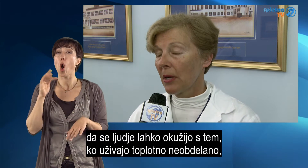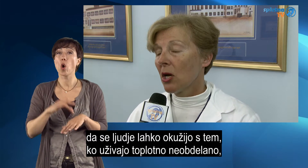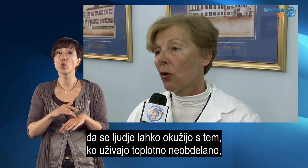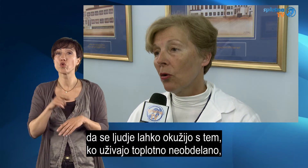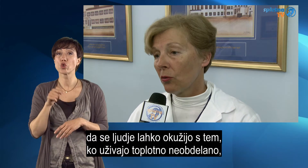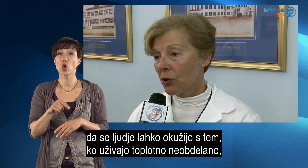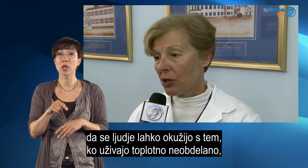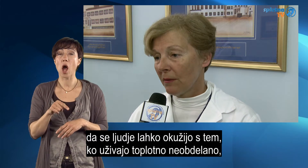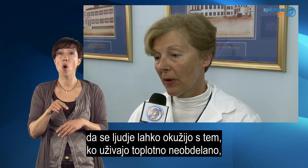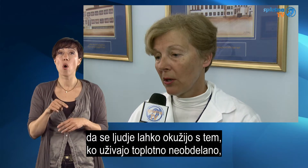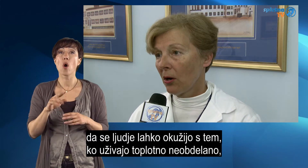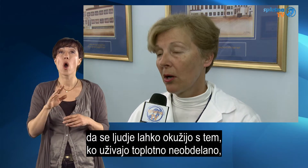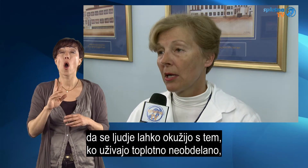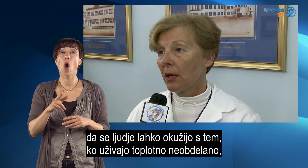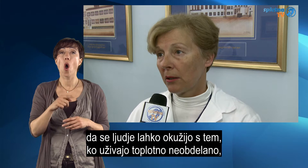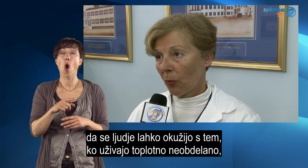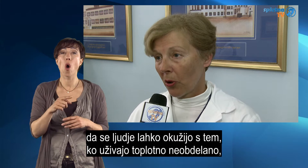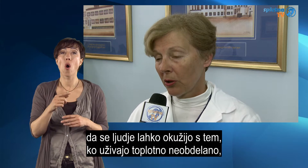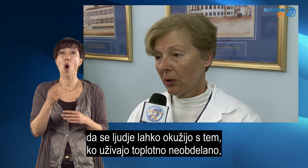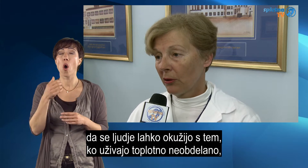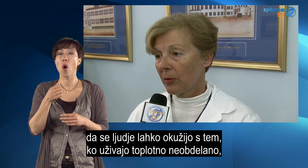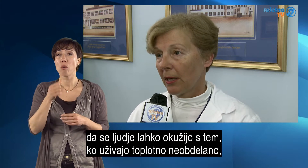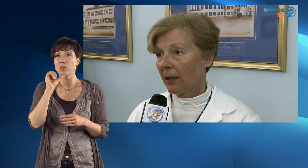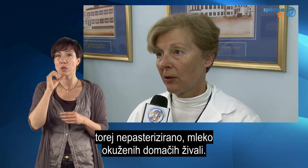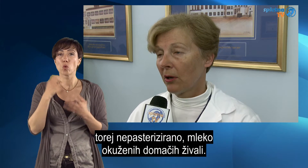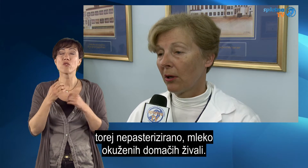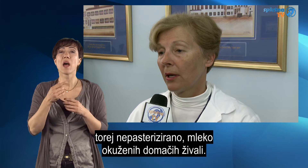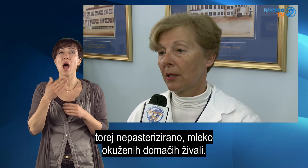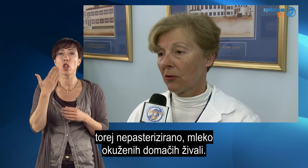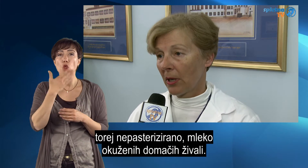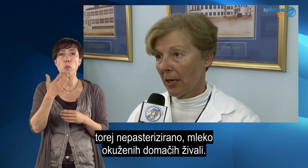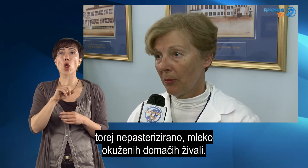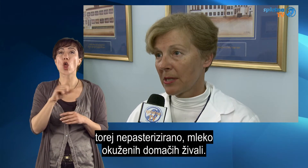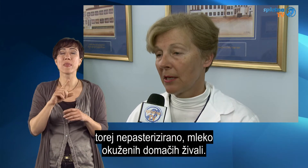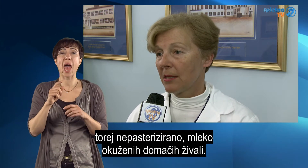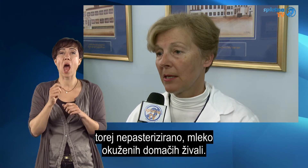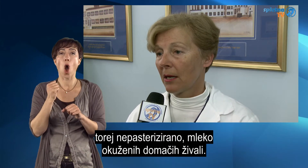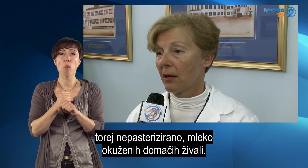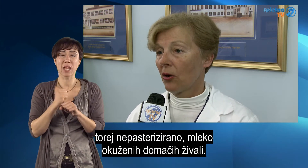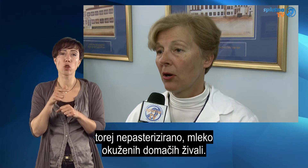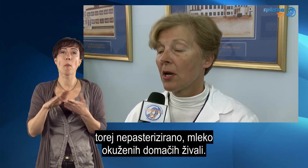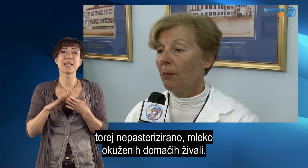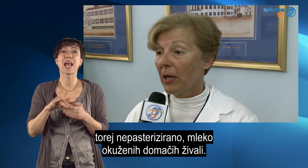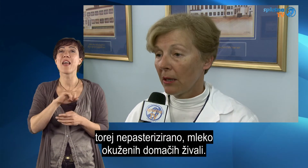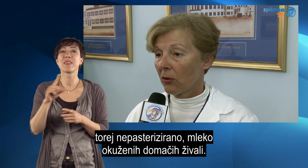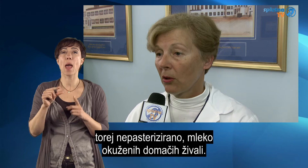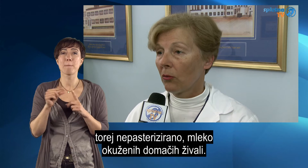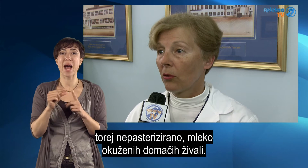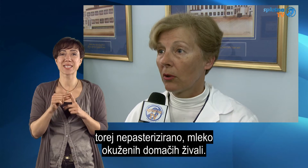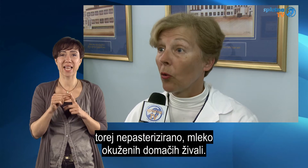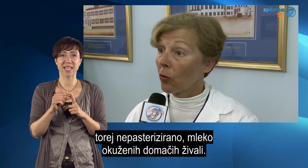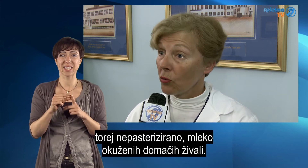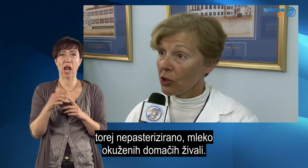tem, ko uživajo toplotno neobdelano, torej nepasterizirano